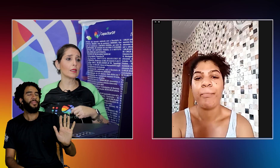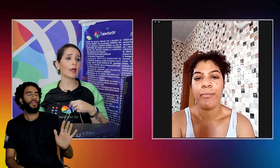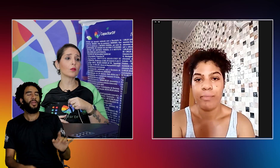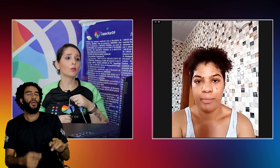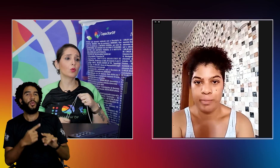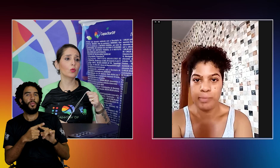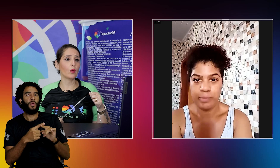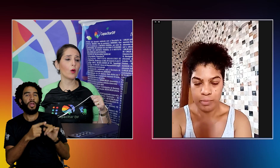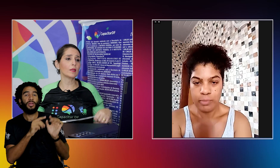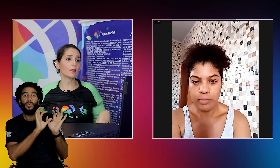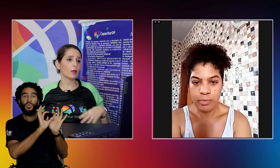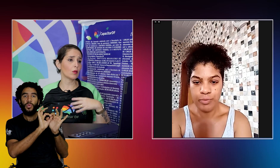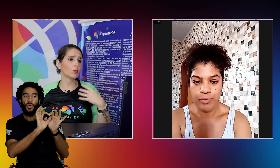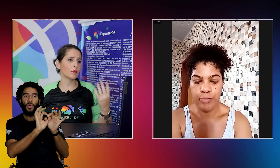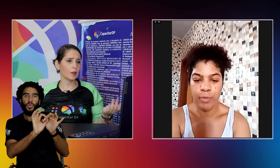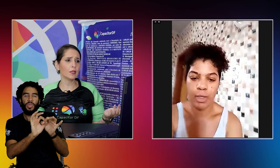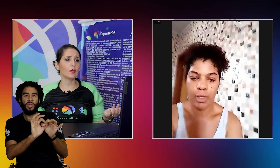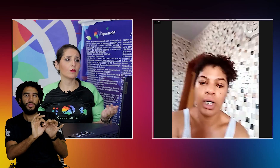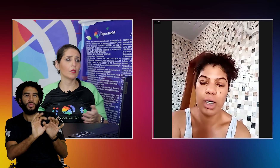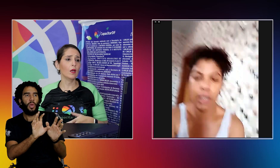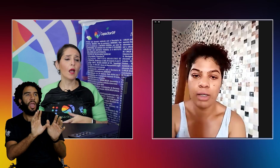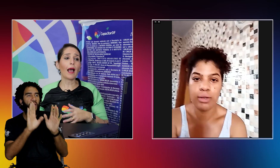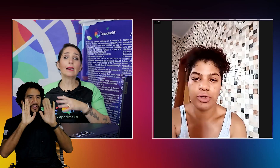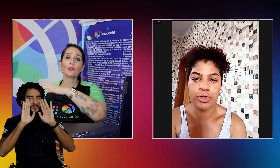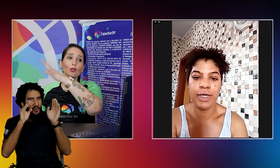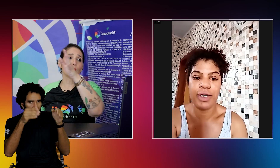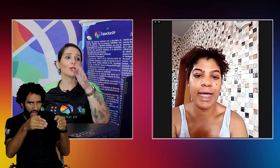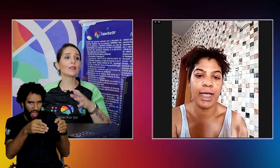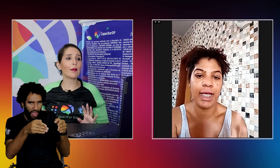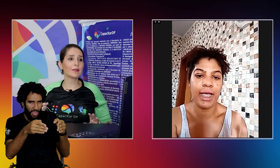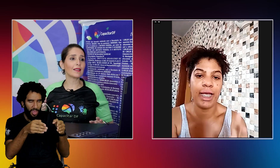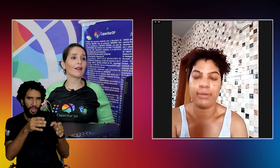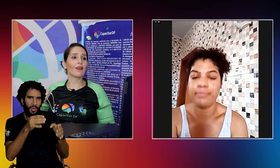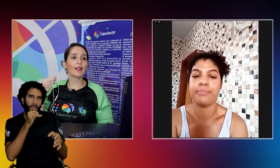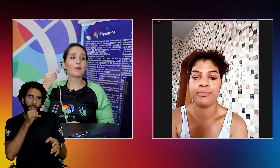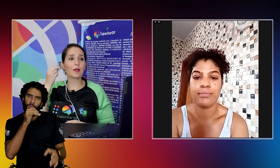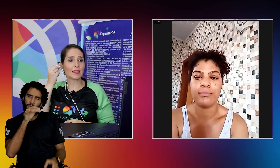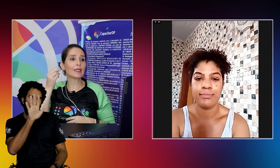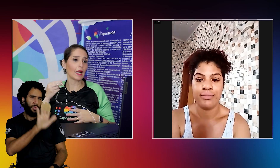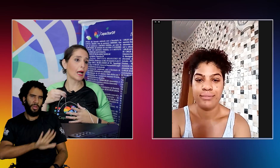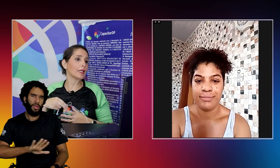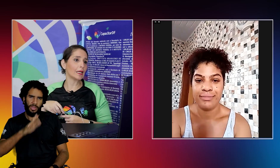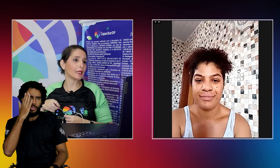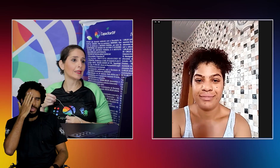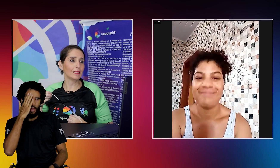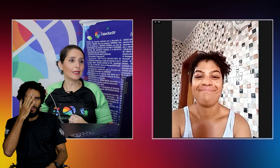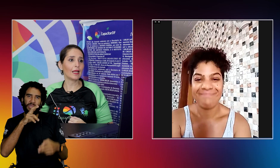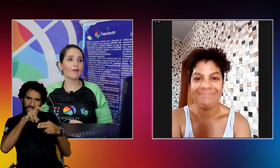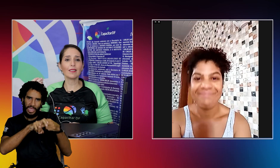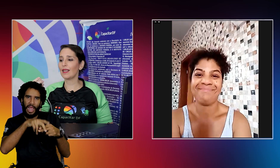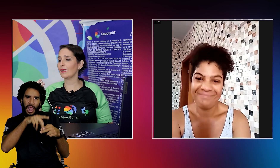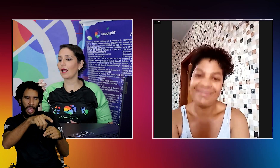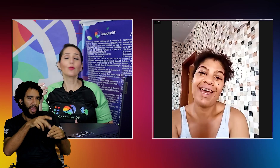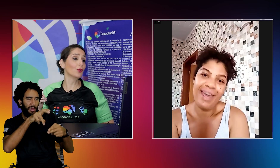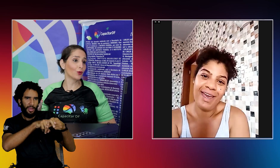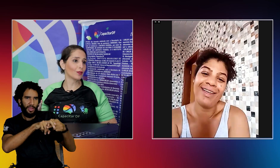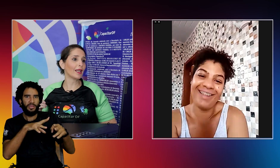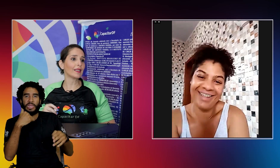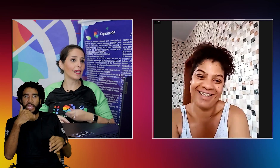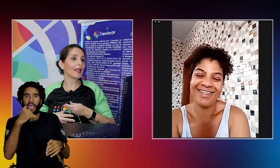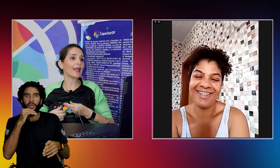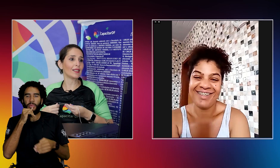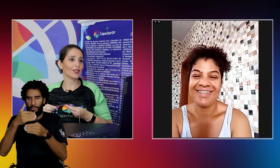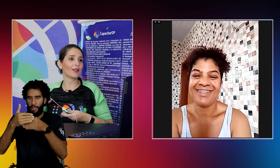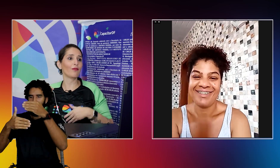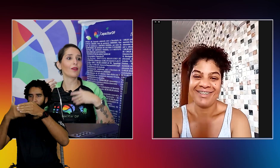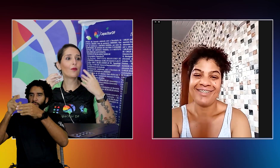do sentar no muro é uma situação muito específica. Ali todo Diferente. mundo sabe que você está falando para sentar na cadeira. Ninguém vai sentar no muro dentro